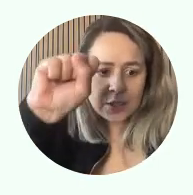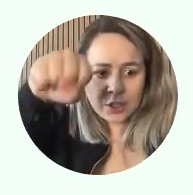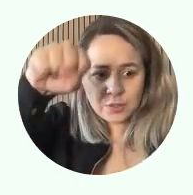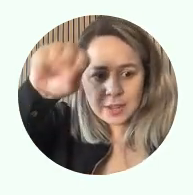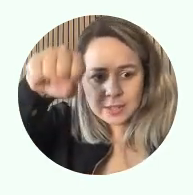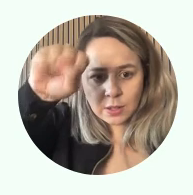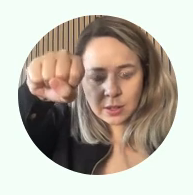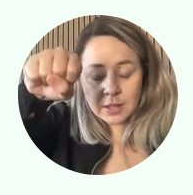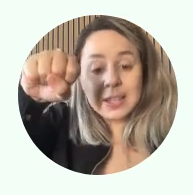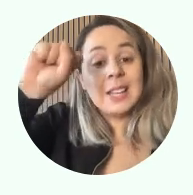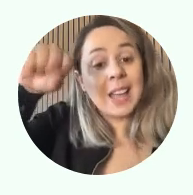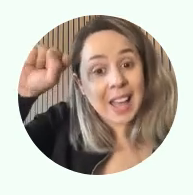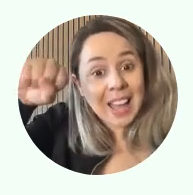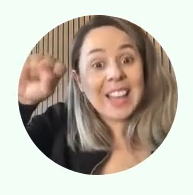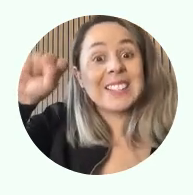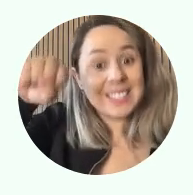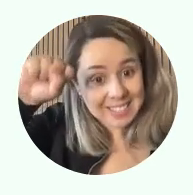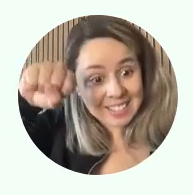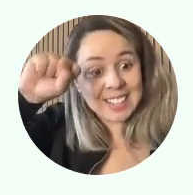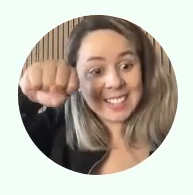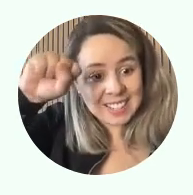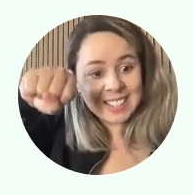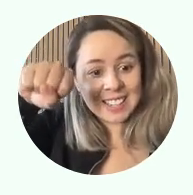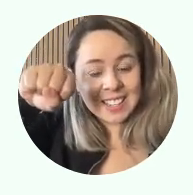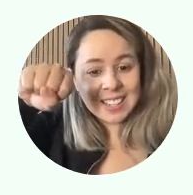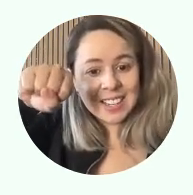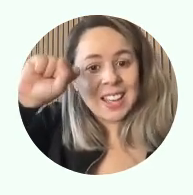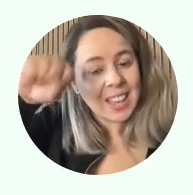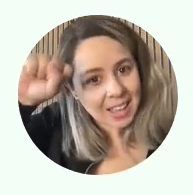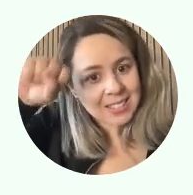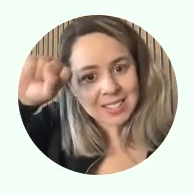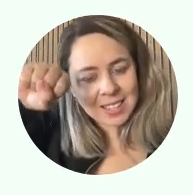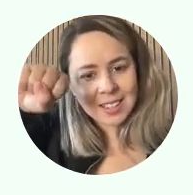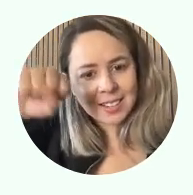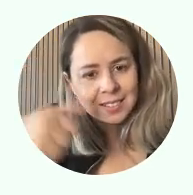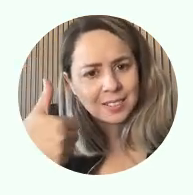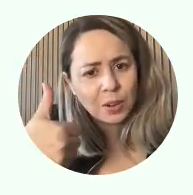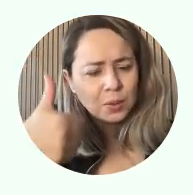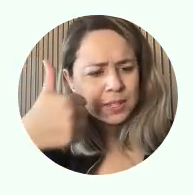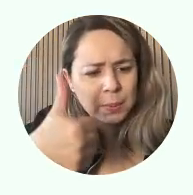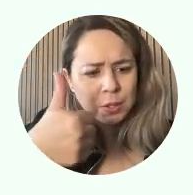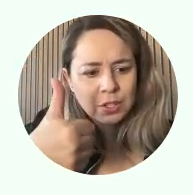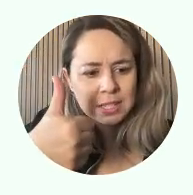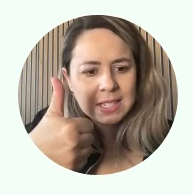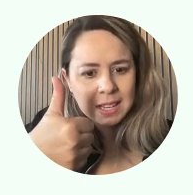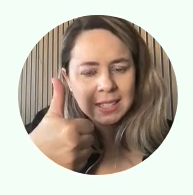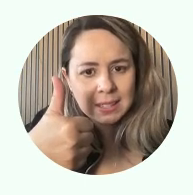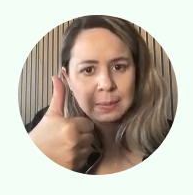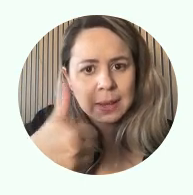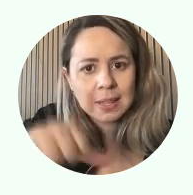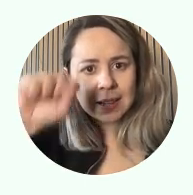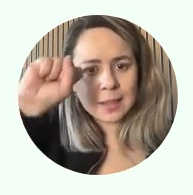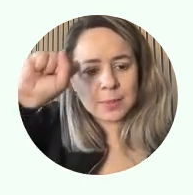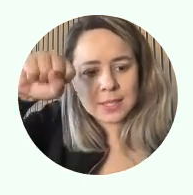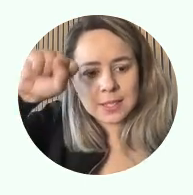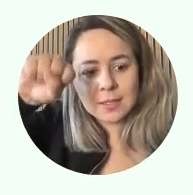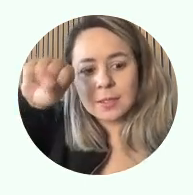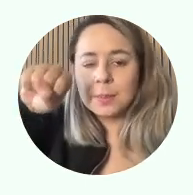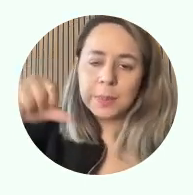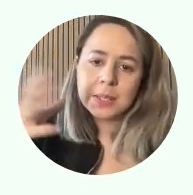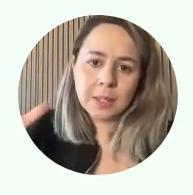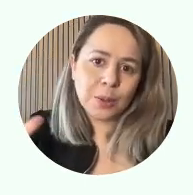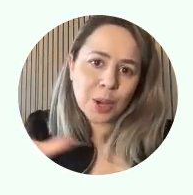S e a gente faz, ó. Ah, sim! Ah, sim! Ou você pode utilizar aqui também, tá?